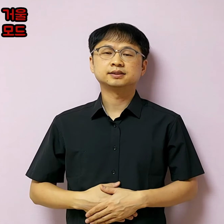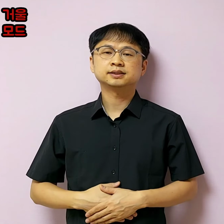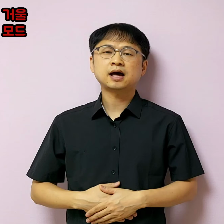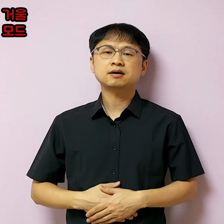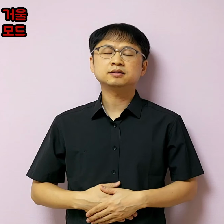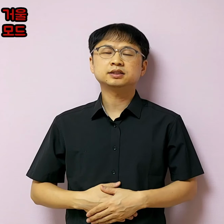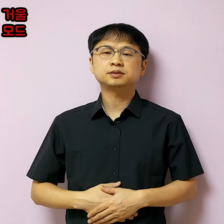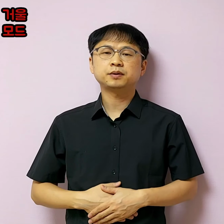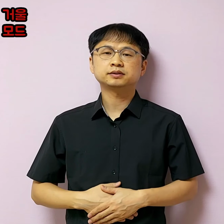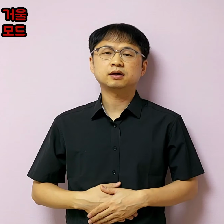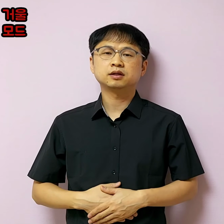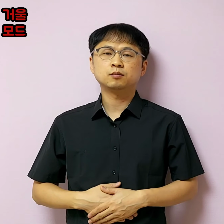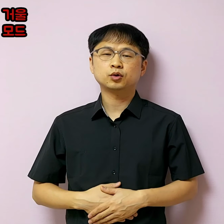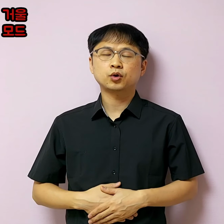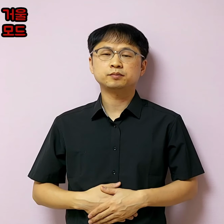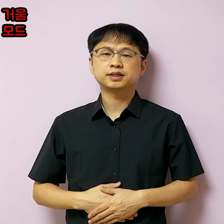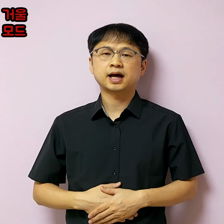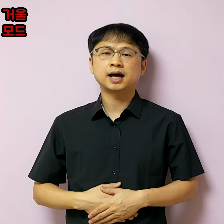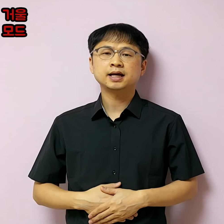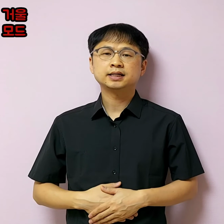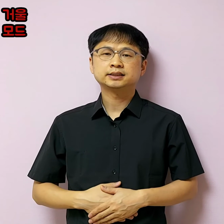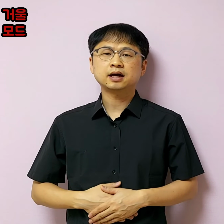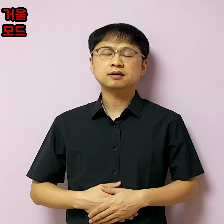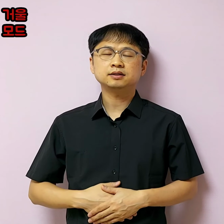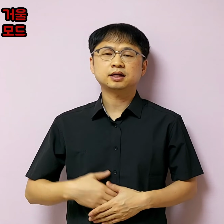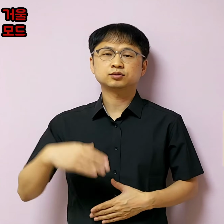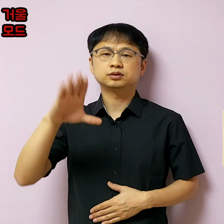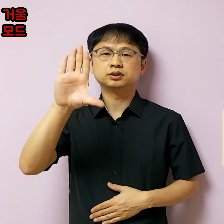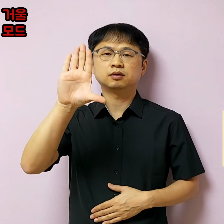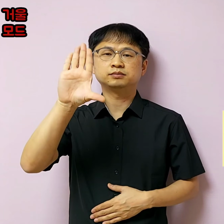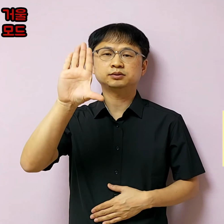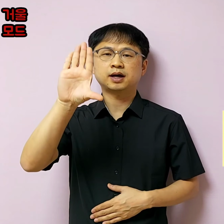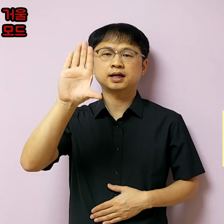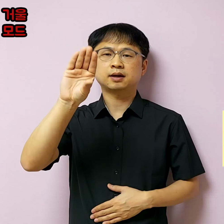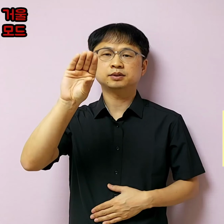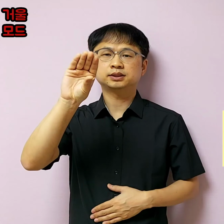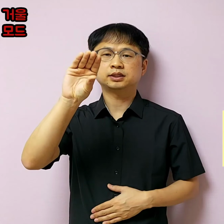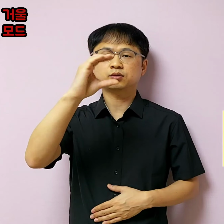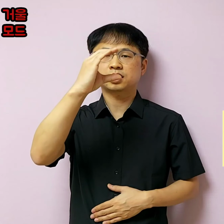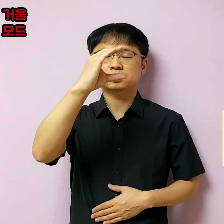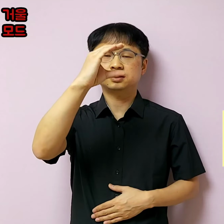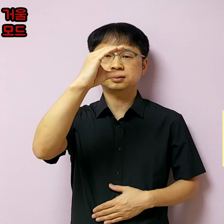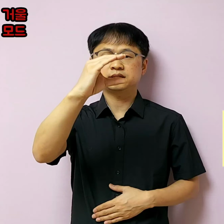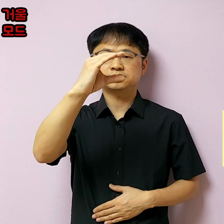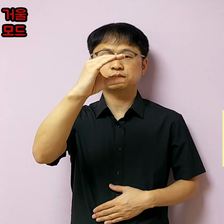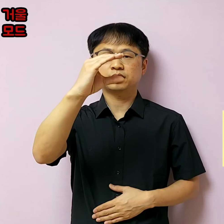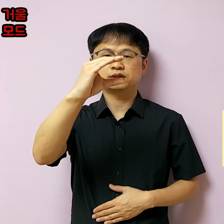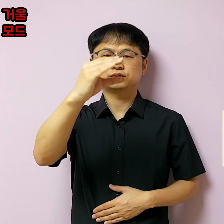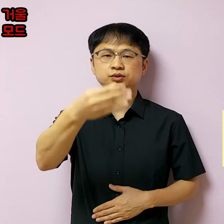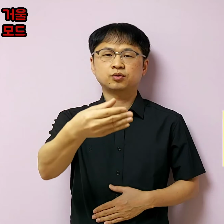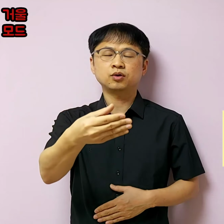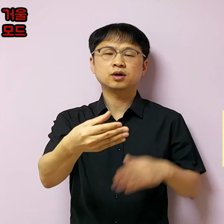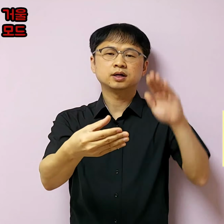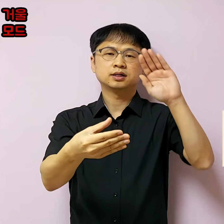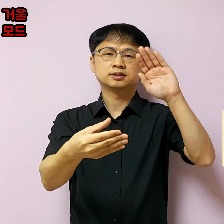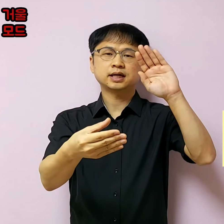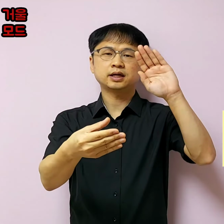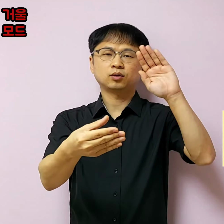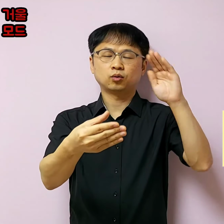가사는 사건의 지평선 너머로입니다. 사건이란 수어는 엄지와 나머지 네 손가락을 디귿자 모양 해주시고 그 사이로